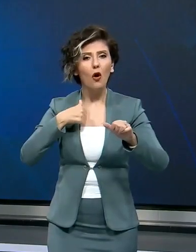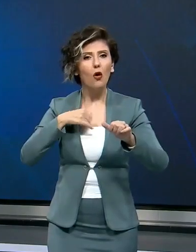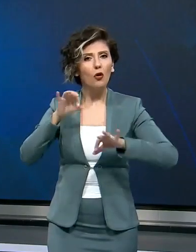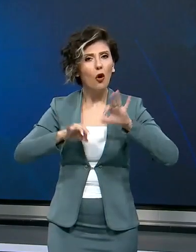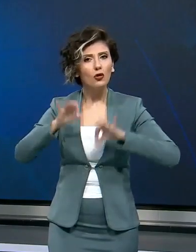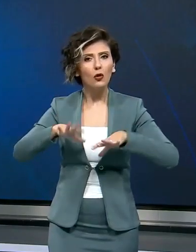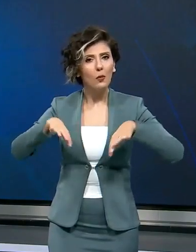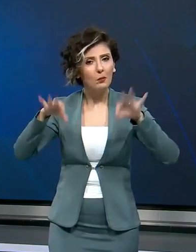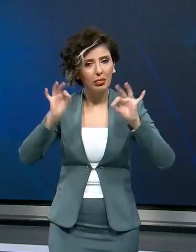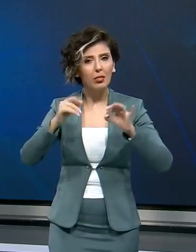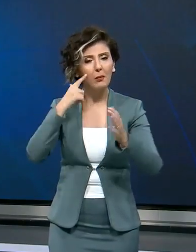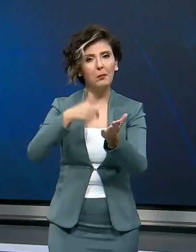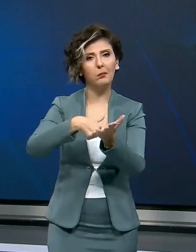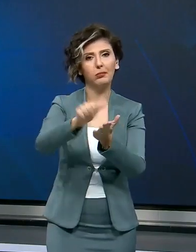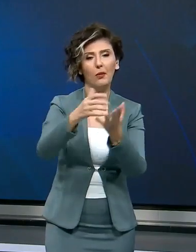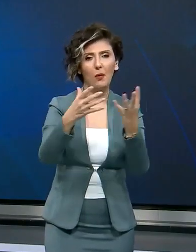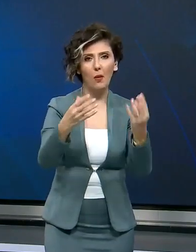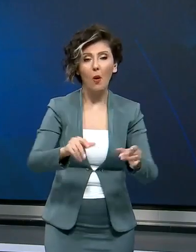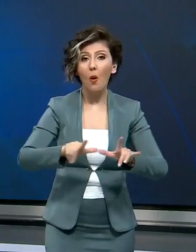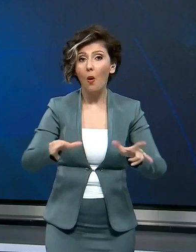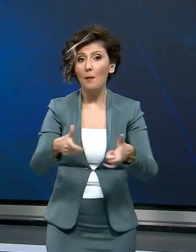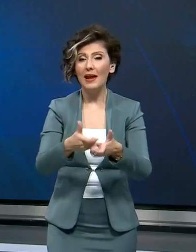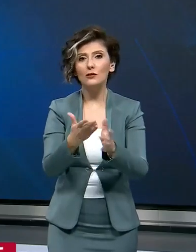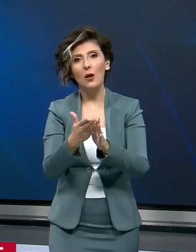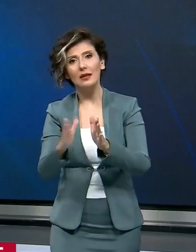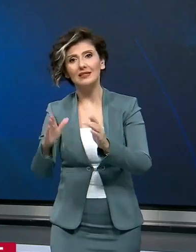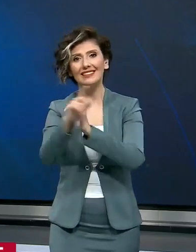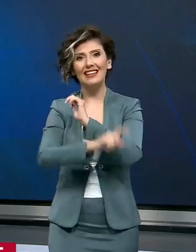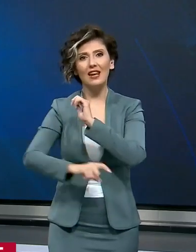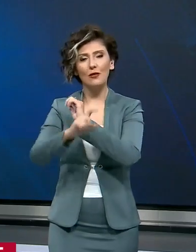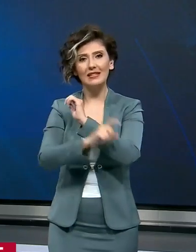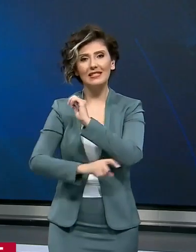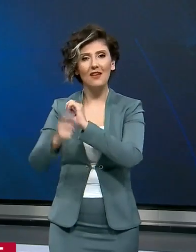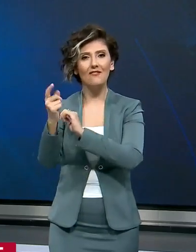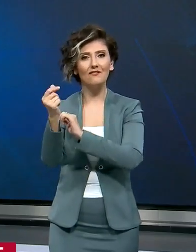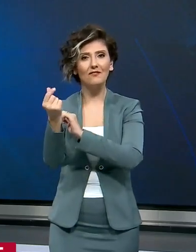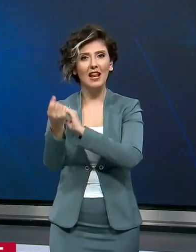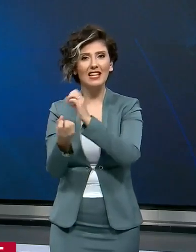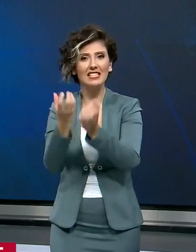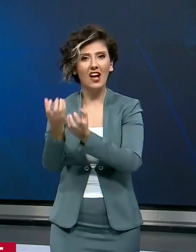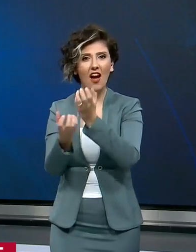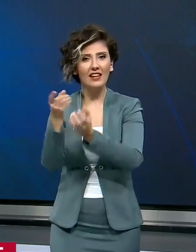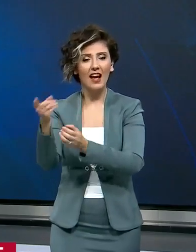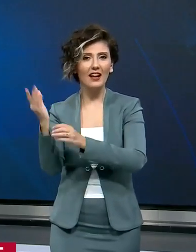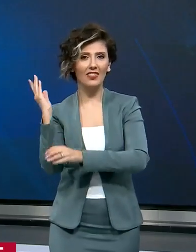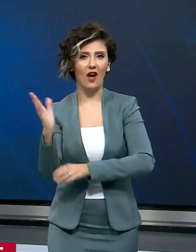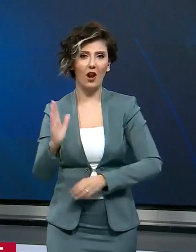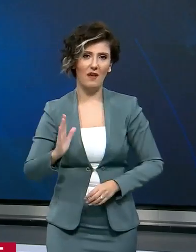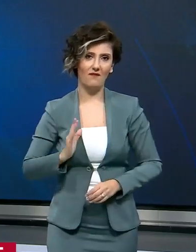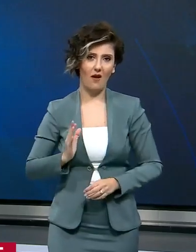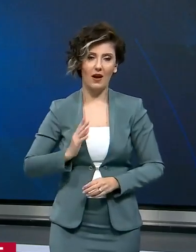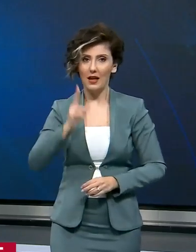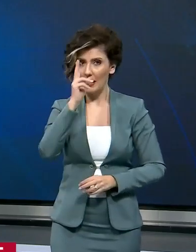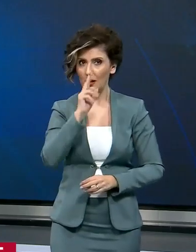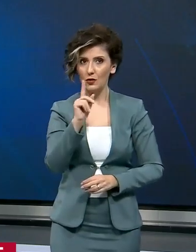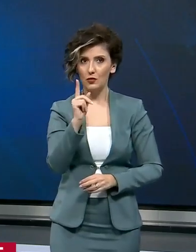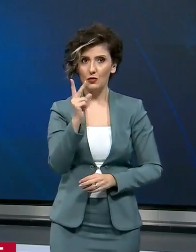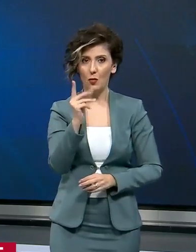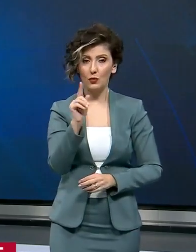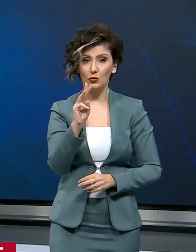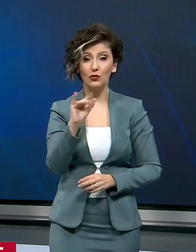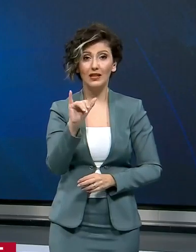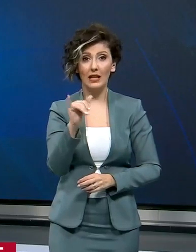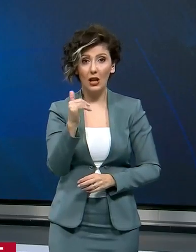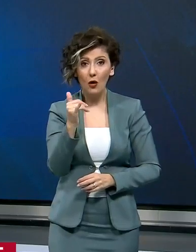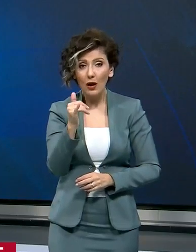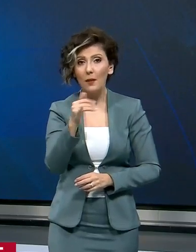şekilde imha edildi. Operasyonda ayrıca teröristlerin finans kaynağına da darbe indirildi. 213